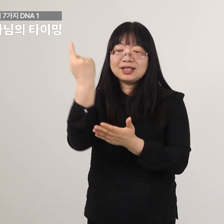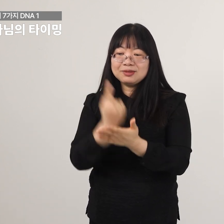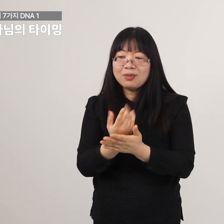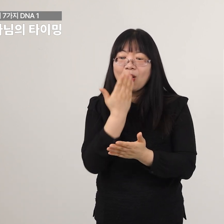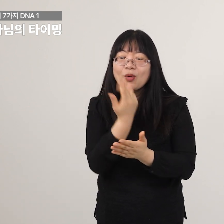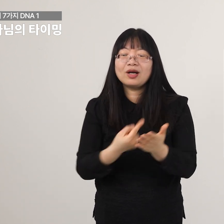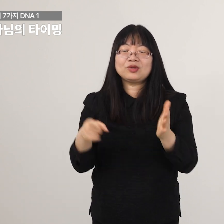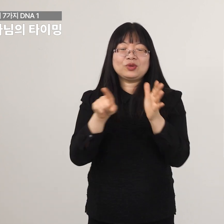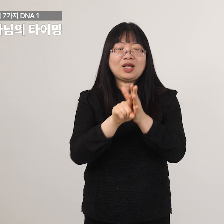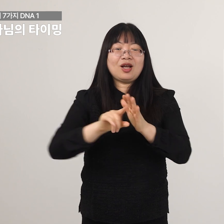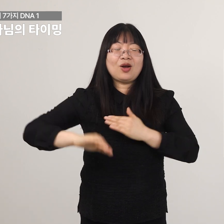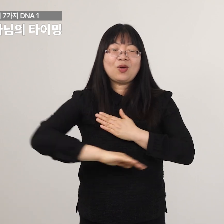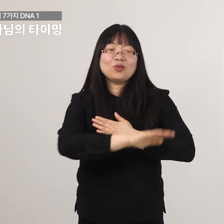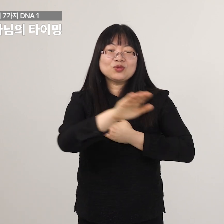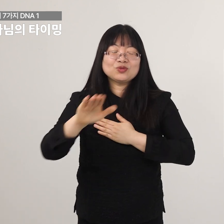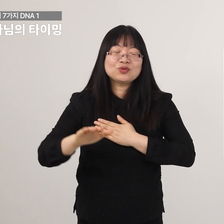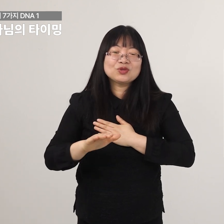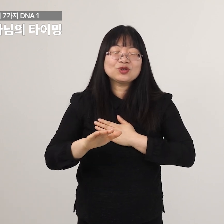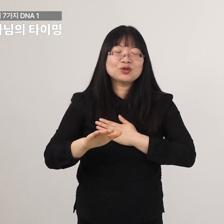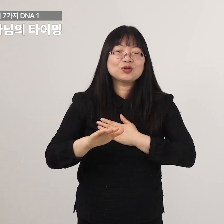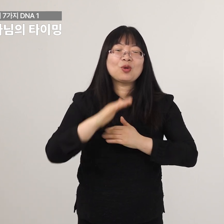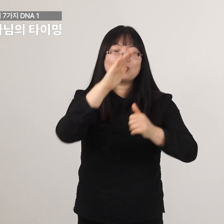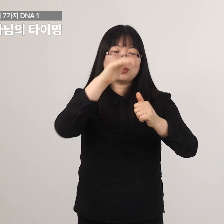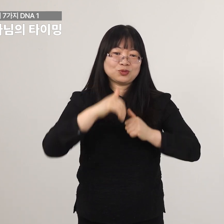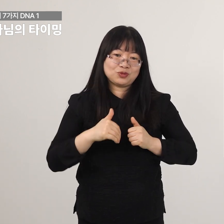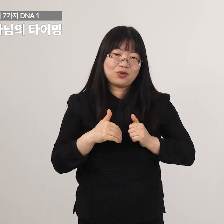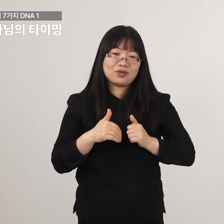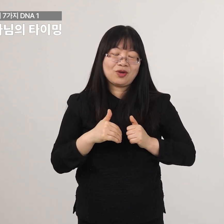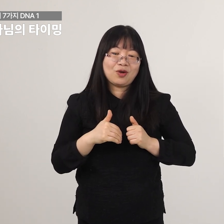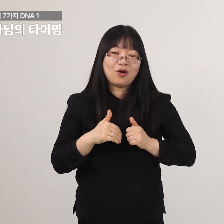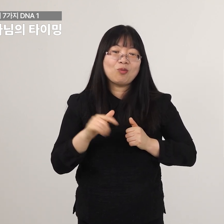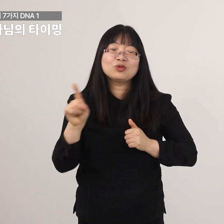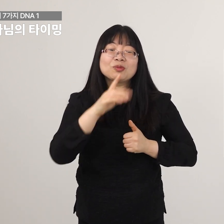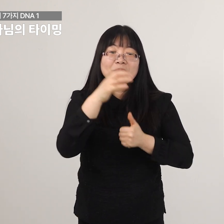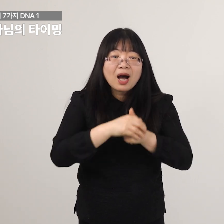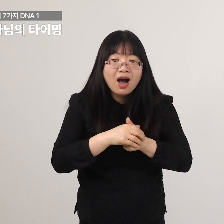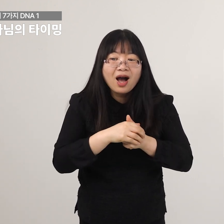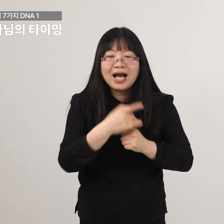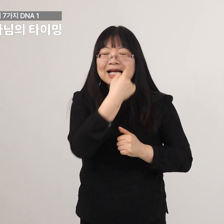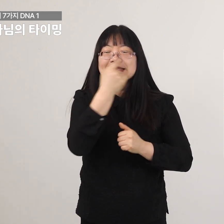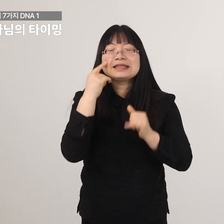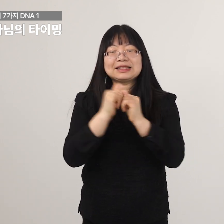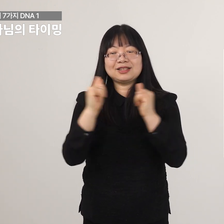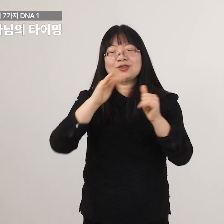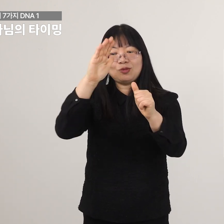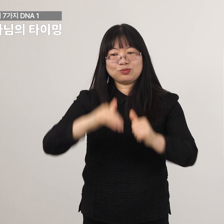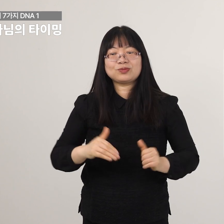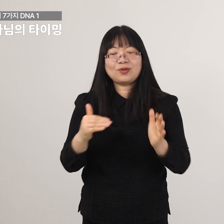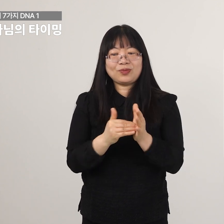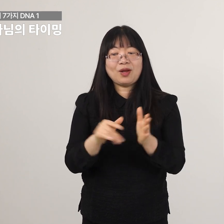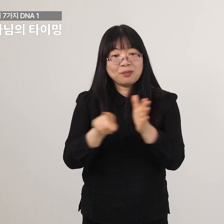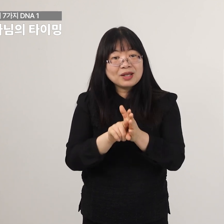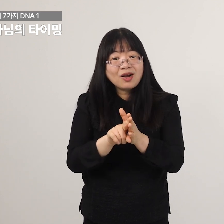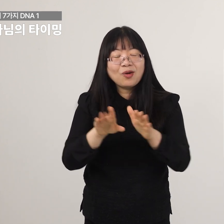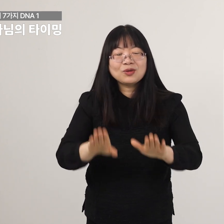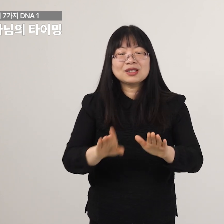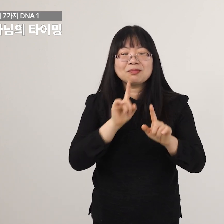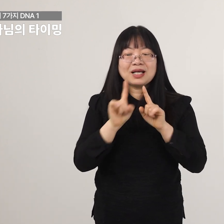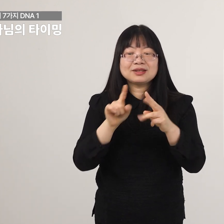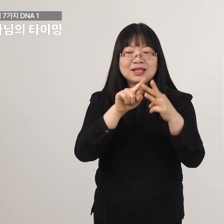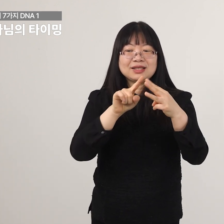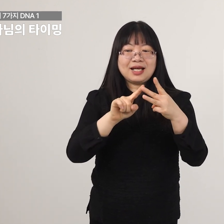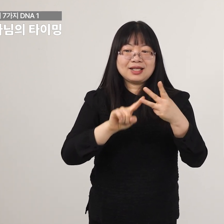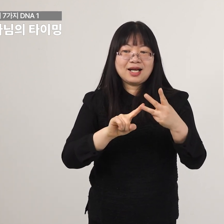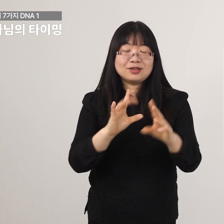있도록 우리를 뭘로 부르신 거예요? 증인으로 부르신 거예요. 믿습니까? 오늘 말씀을 세